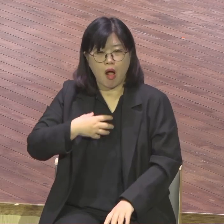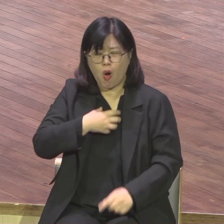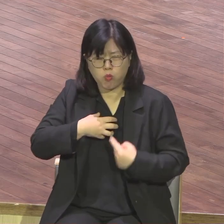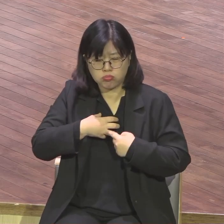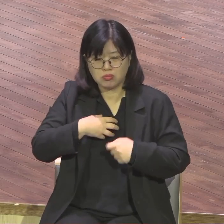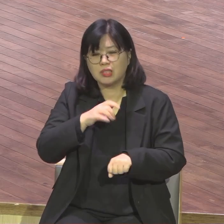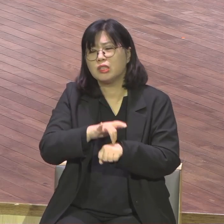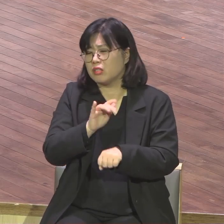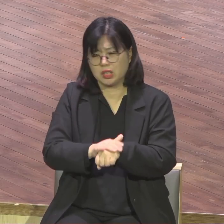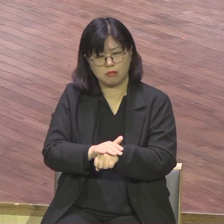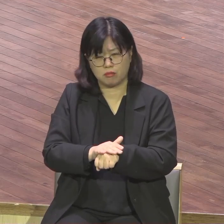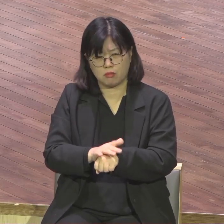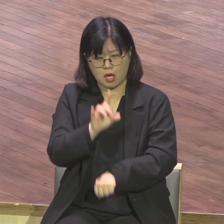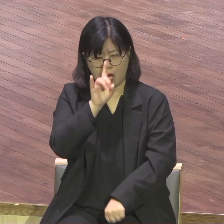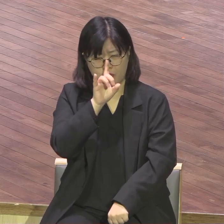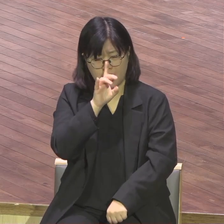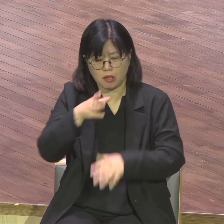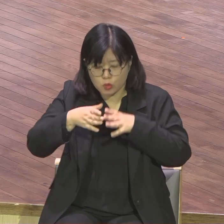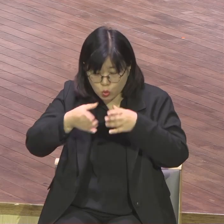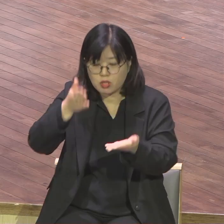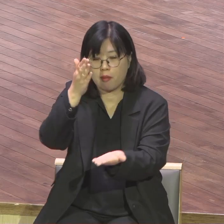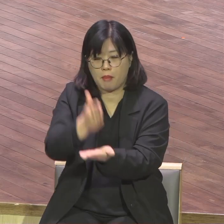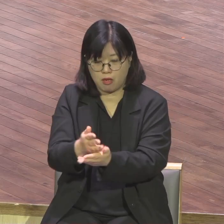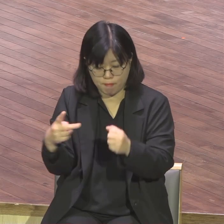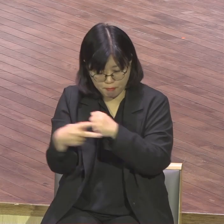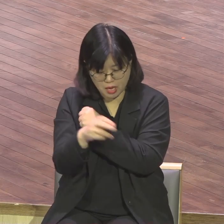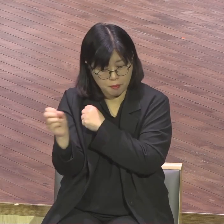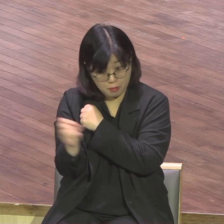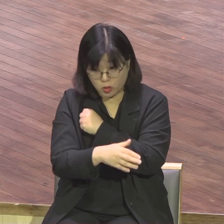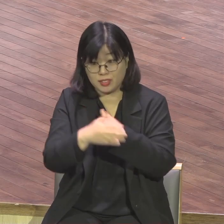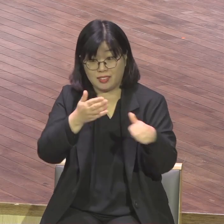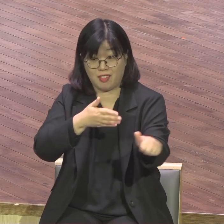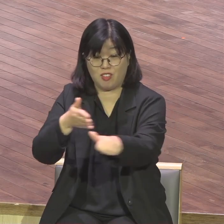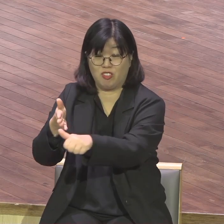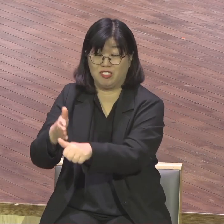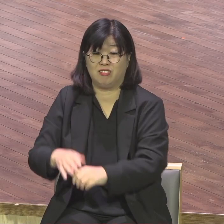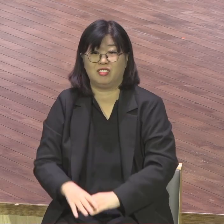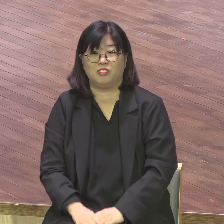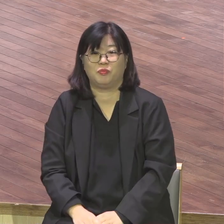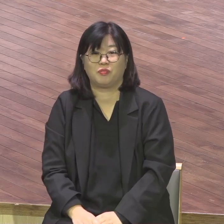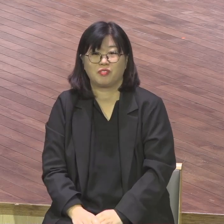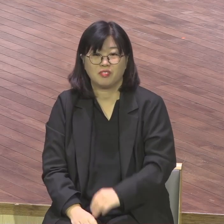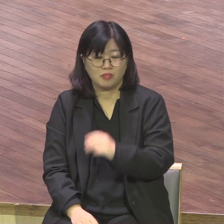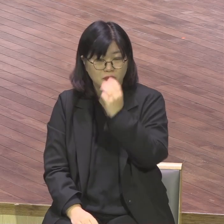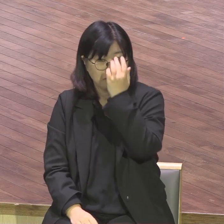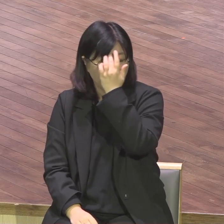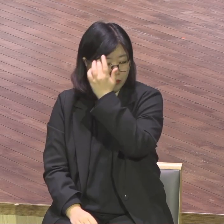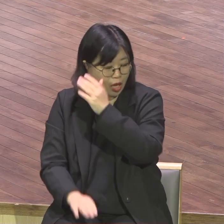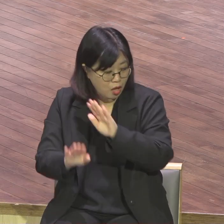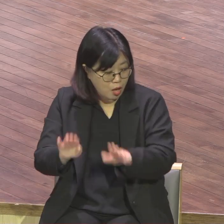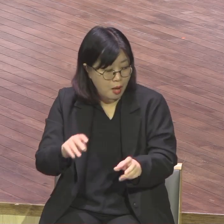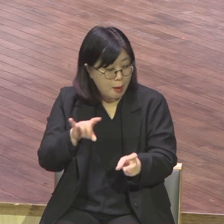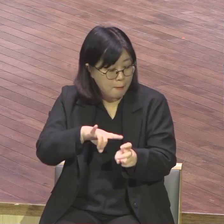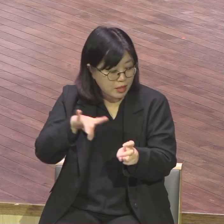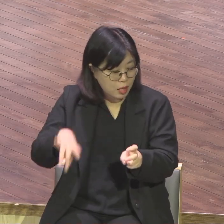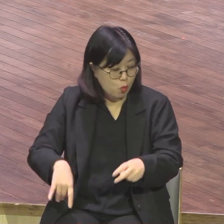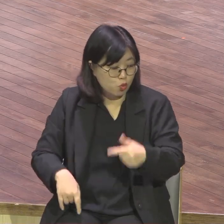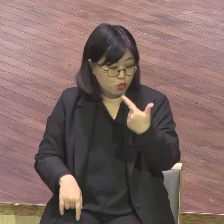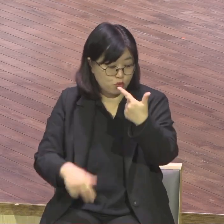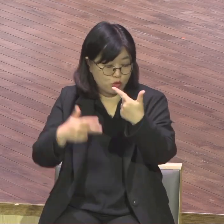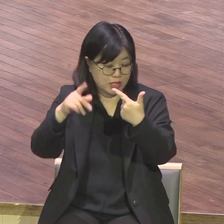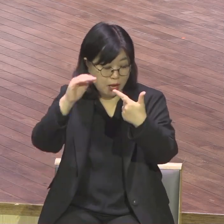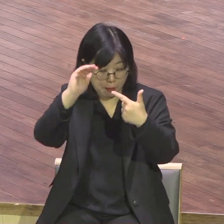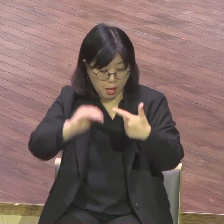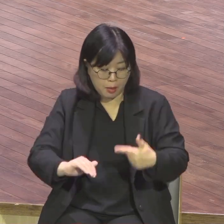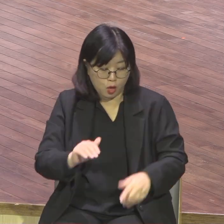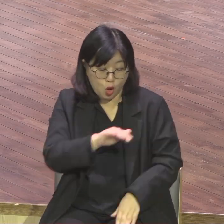속지 마시길 바랍니다. 마태복음 6장 27절에 보면 예수님께서 너희 중에 누가 염려함으로 그